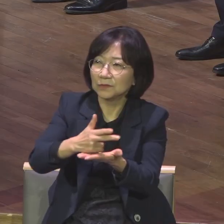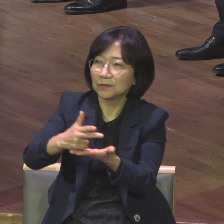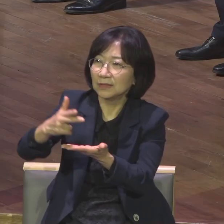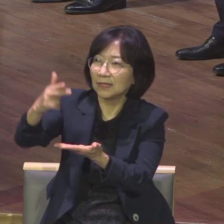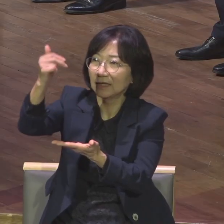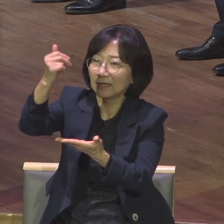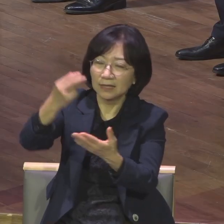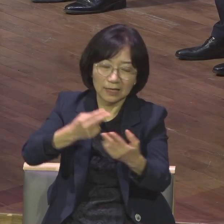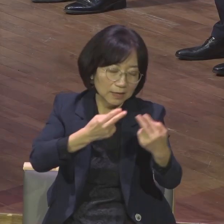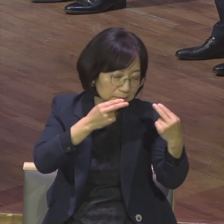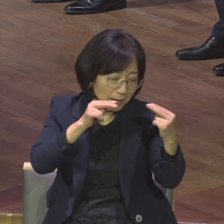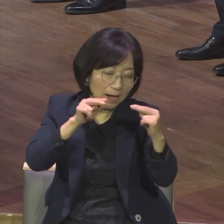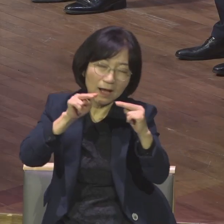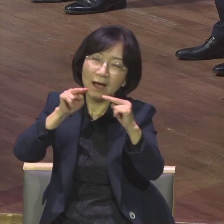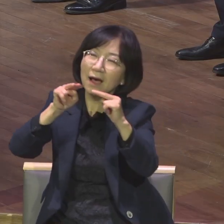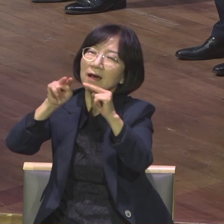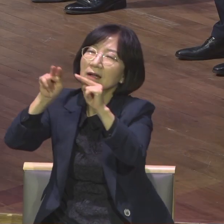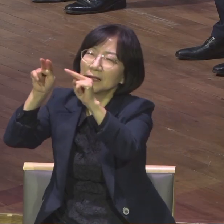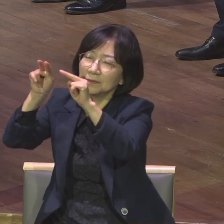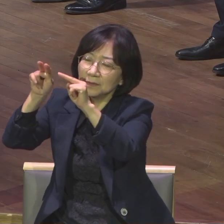내 주님